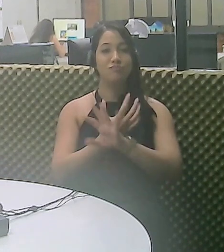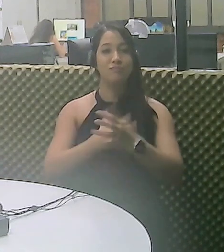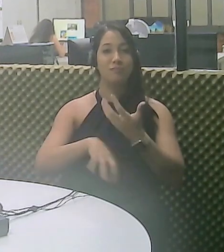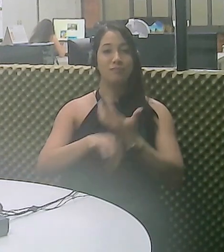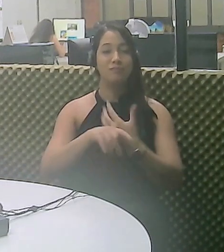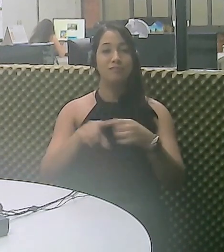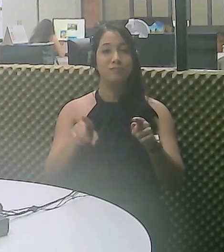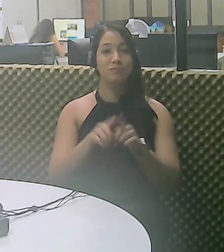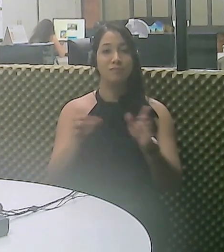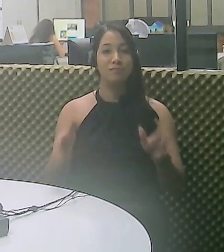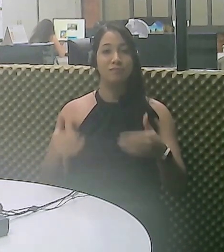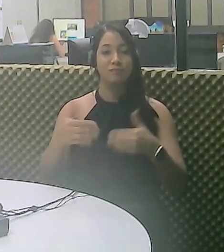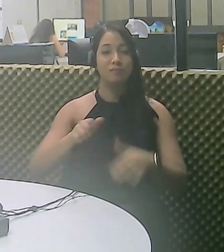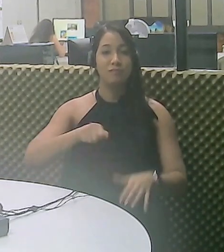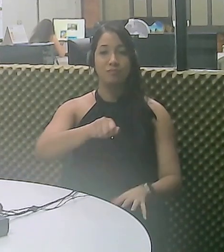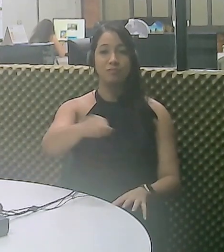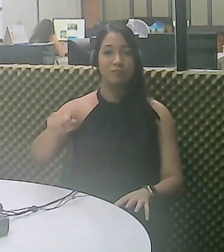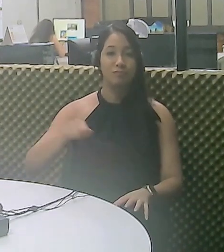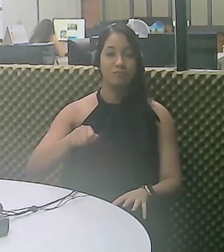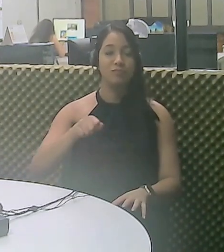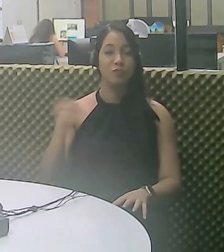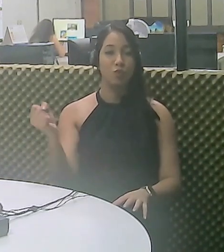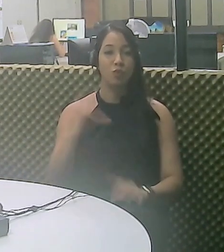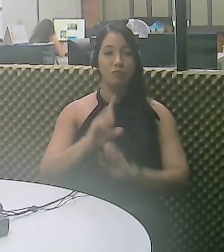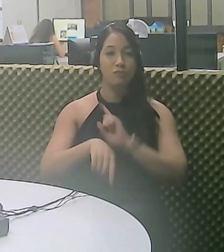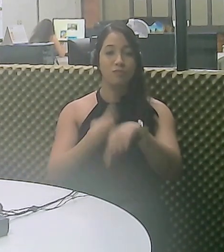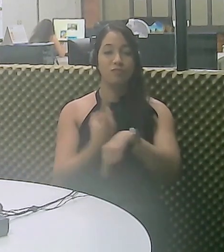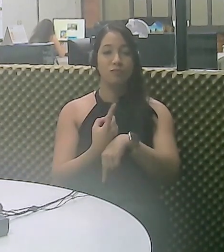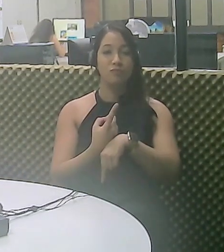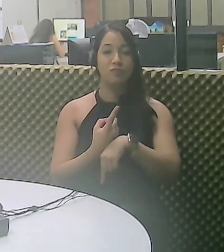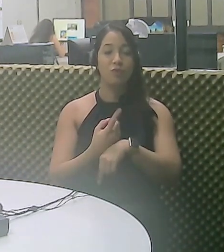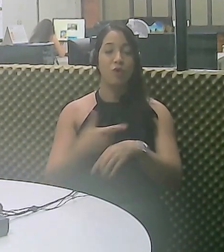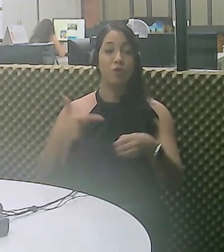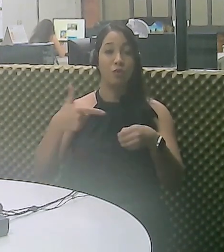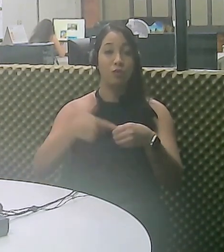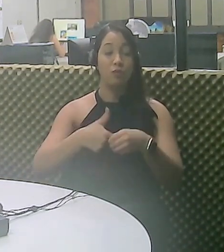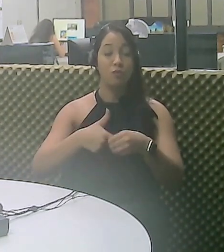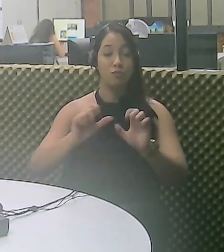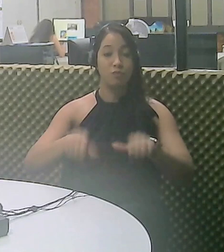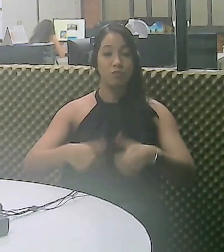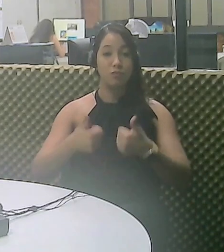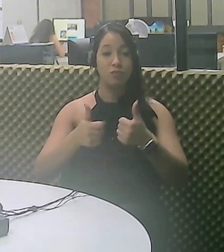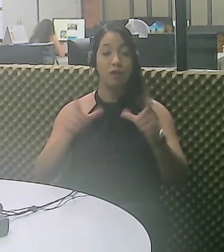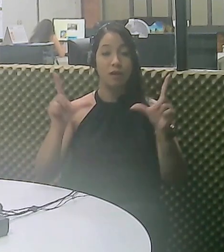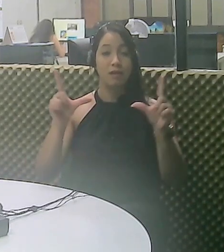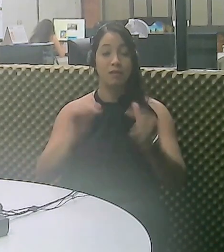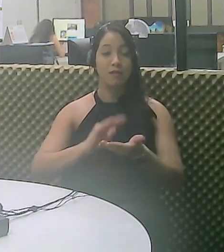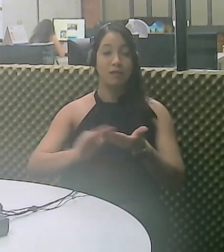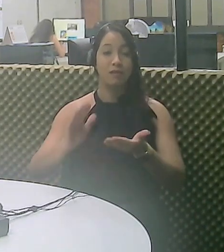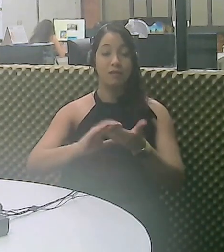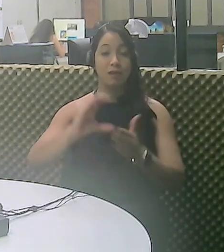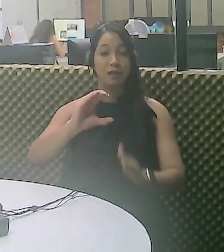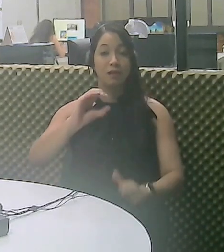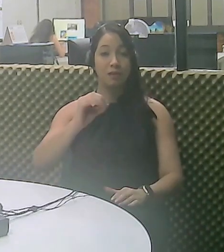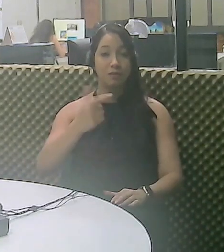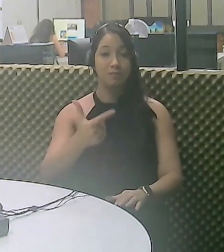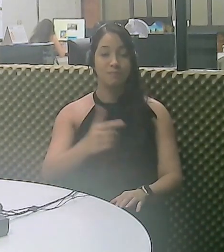e caixas de marchas modernas, que ao otimizarem o uso de combustível, permitiram a redução das emissões de